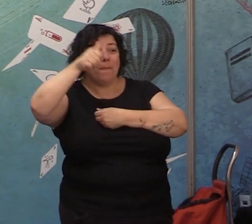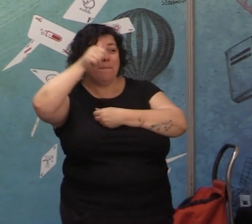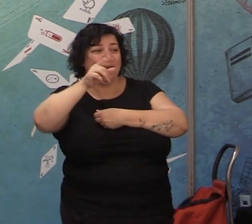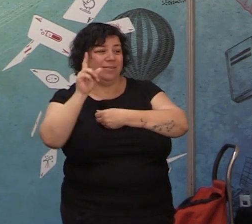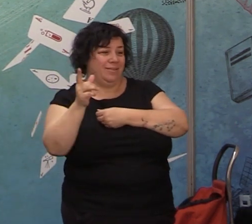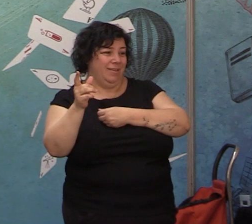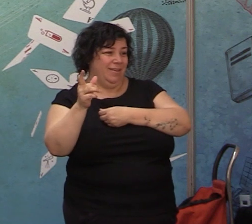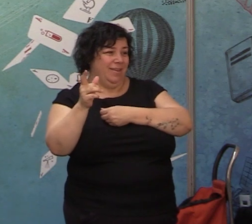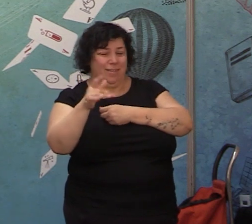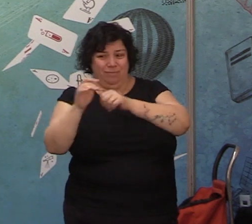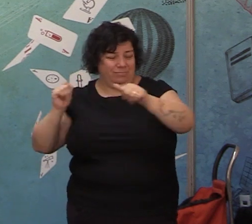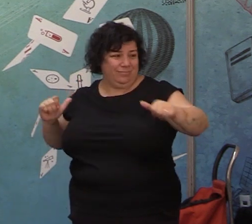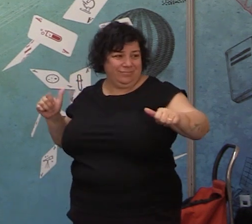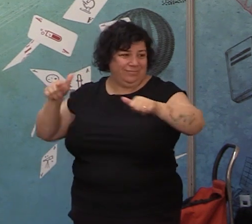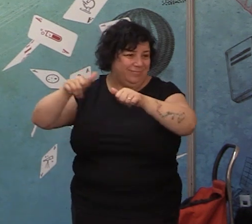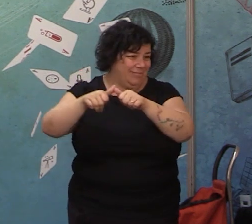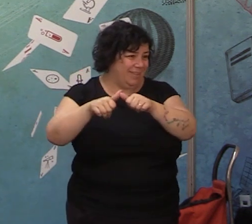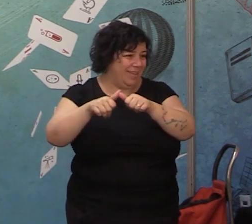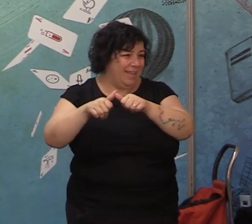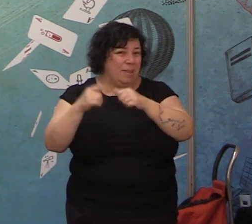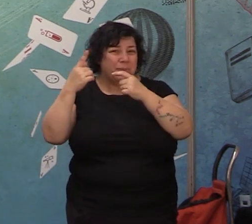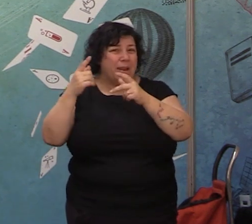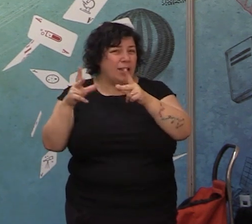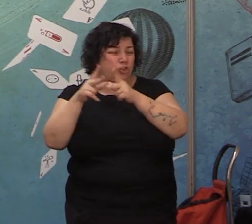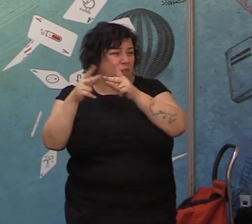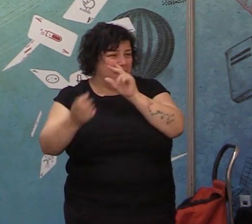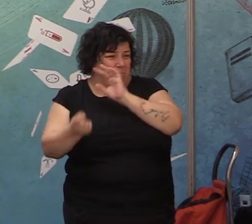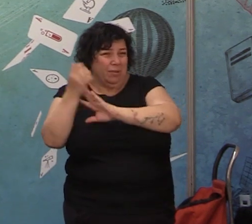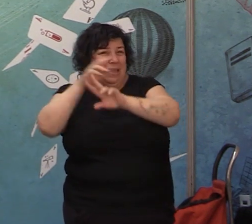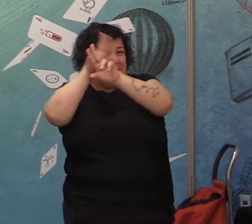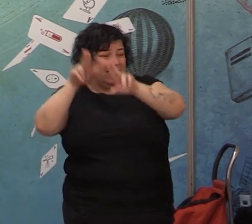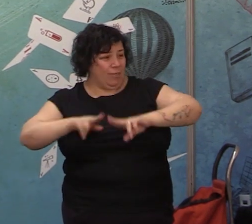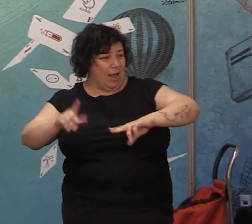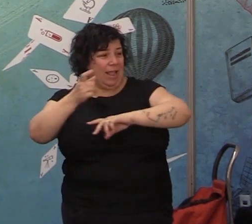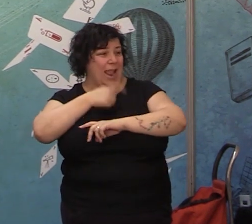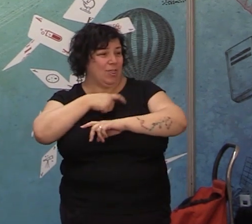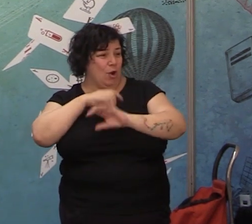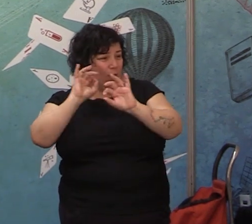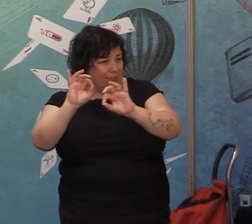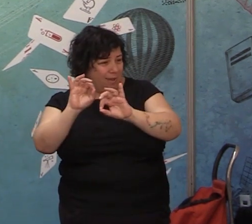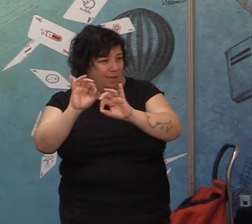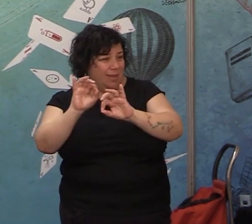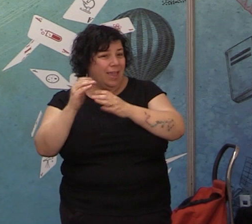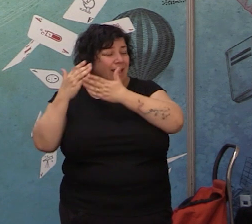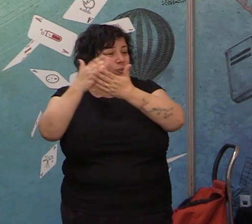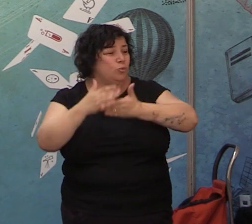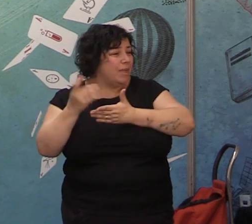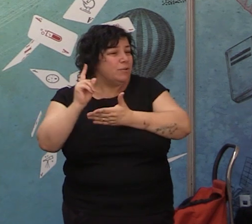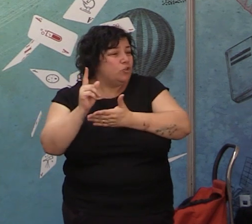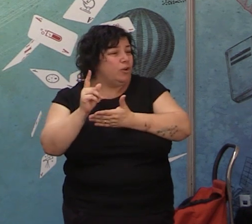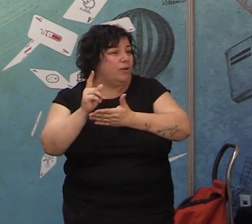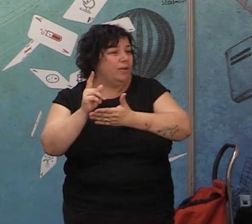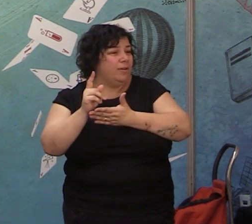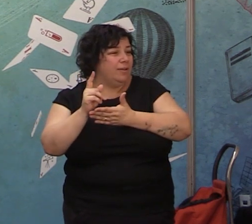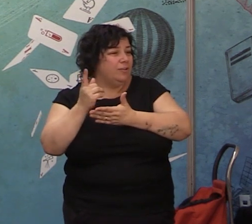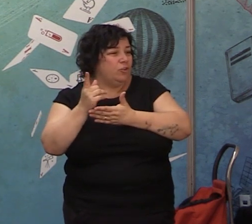Desde el principio de los tiempos, la primera sociedad internacional de cardiología estudiaban